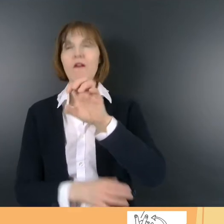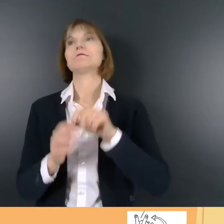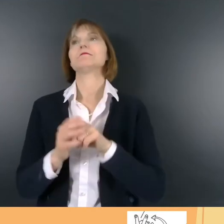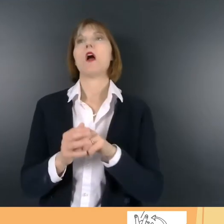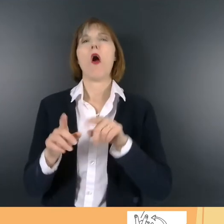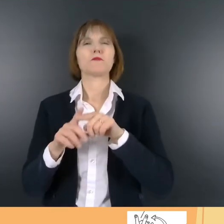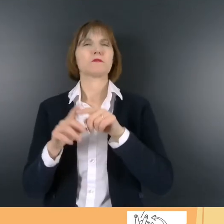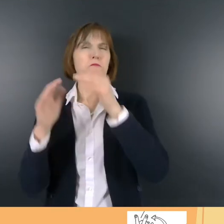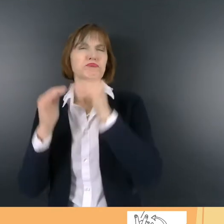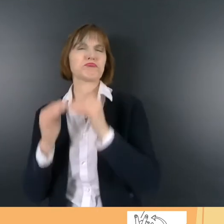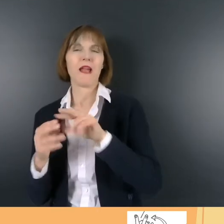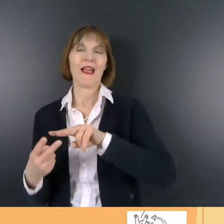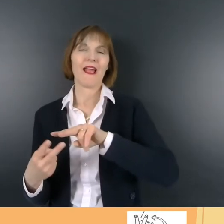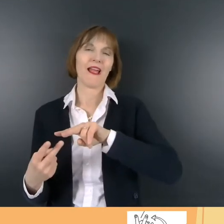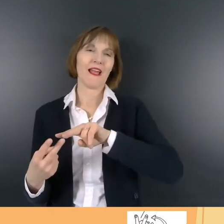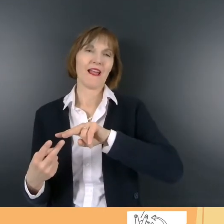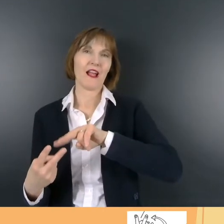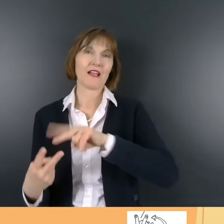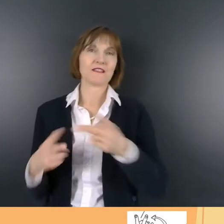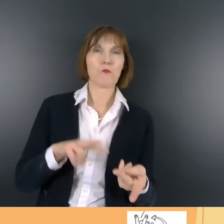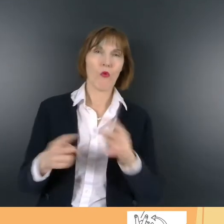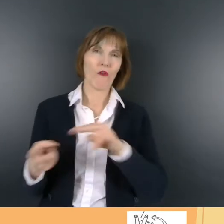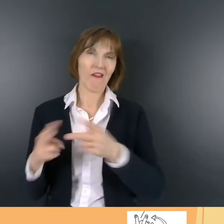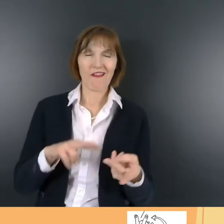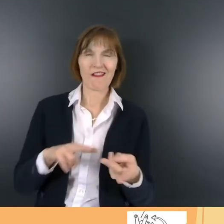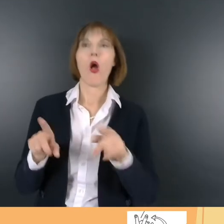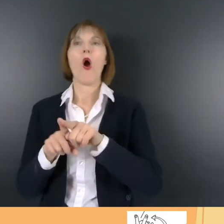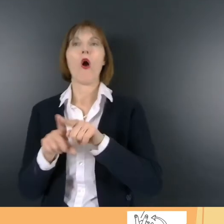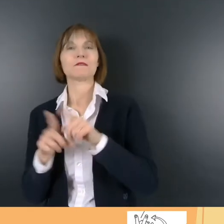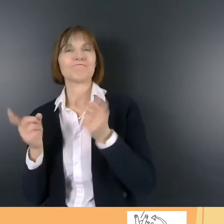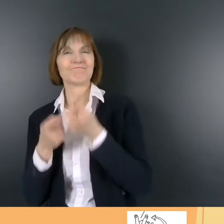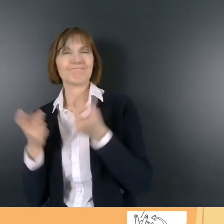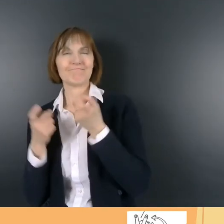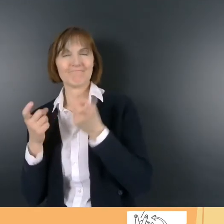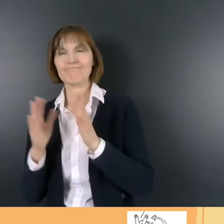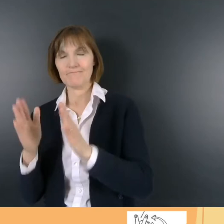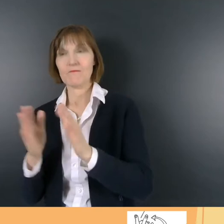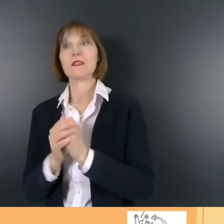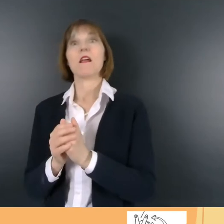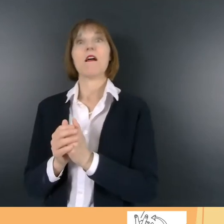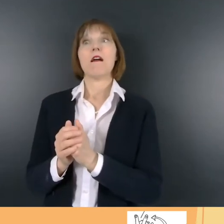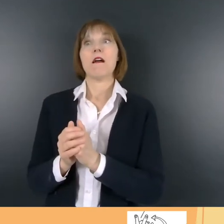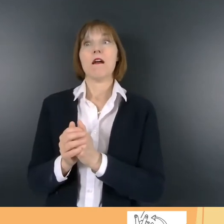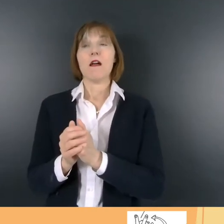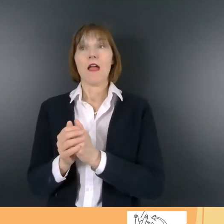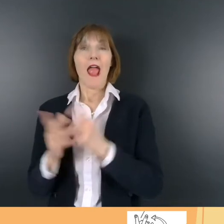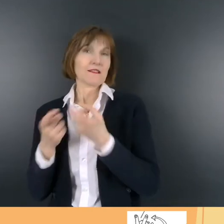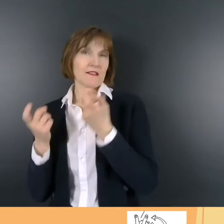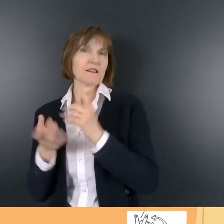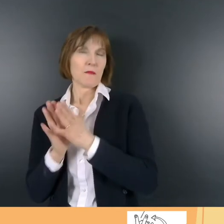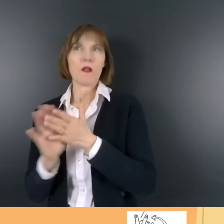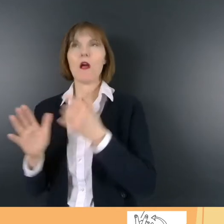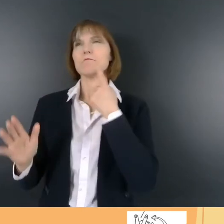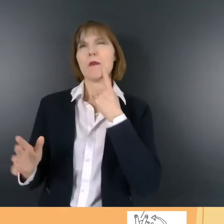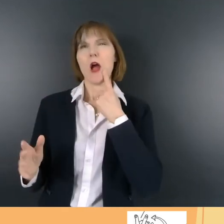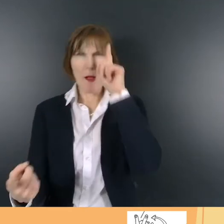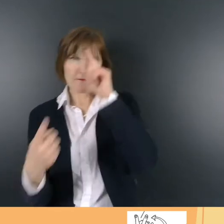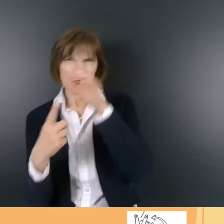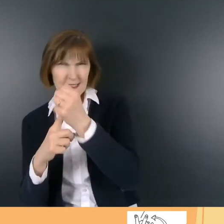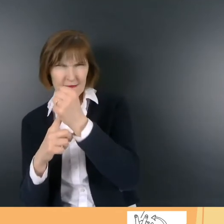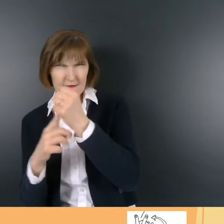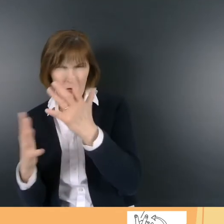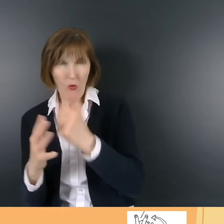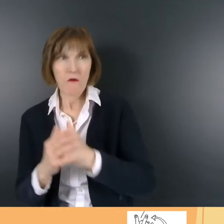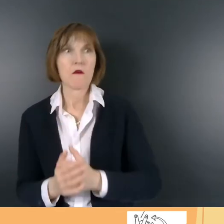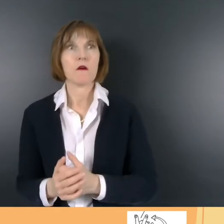Et cela s'est mis sous la forme de la lésion. L'objectif de ces cours de français mathématiques, pour moi, c'est qu'il y ait des écoles,